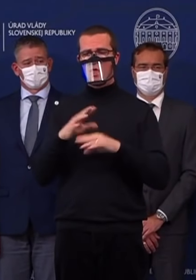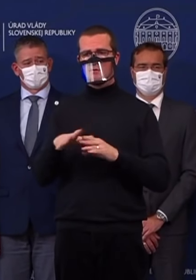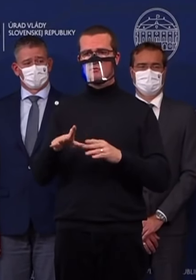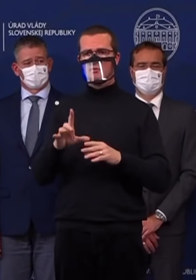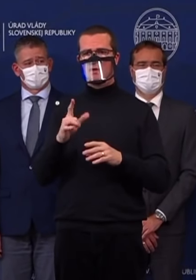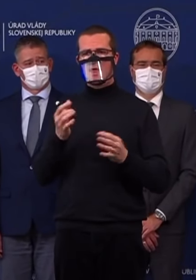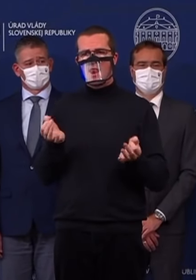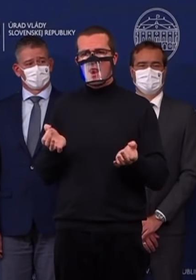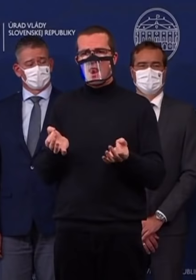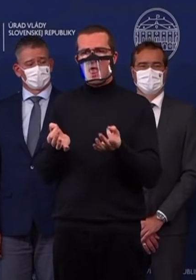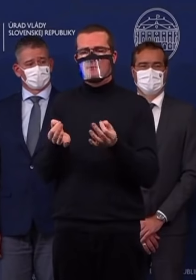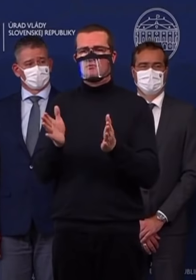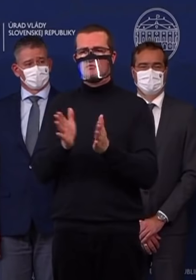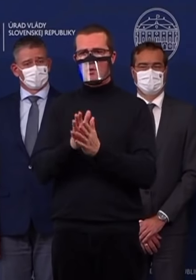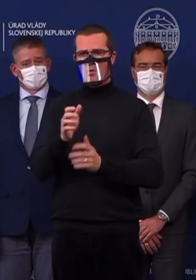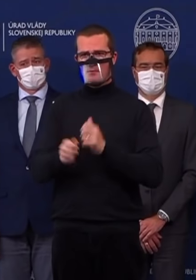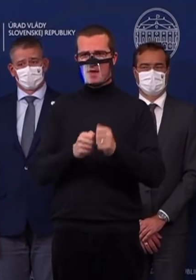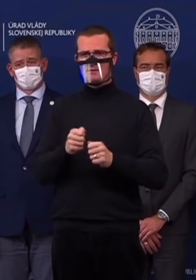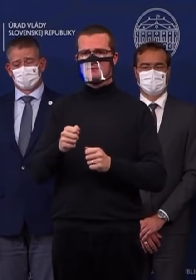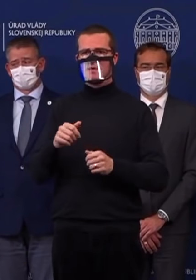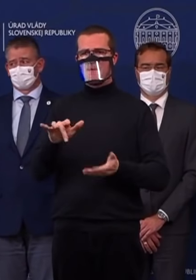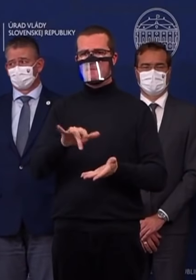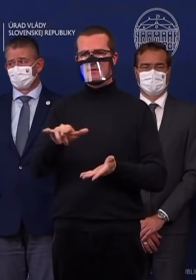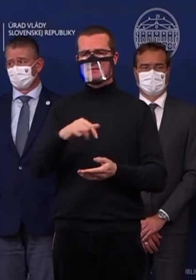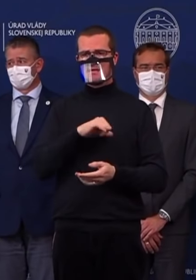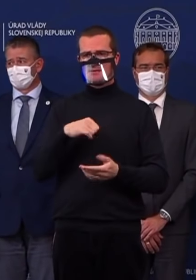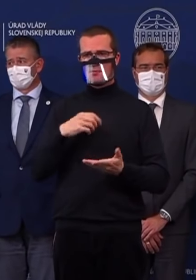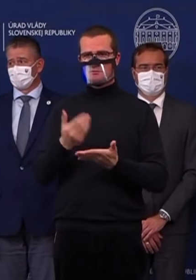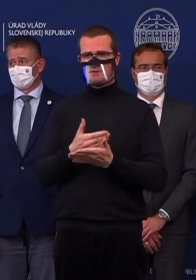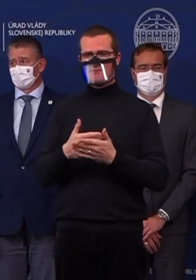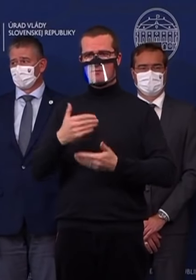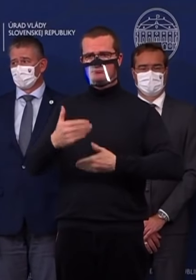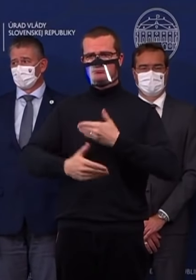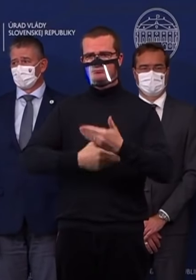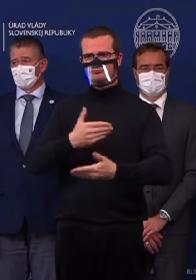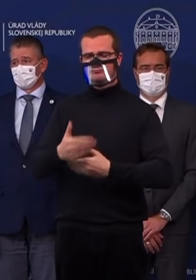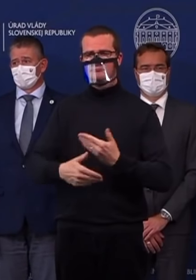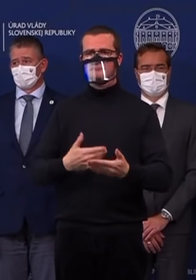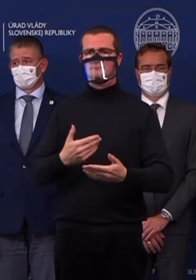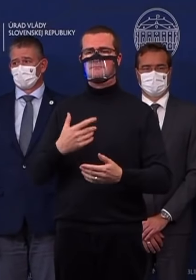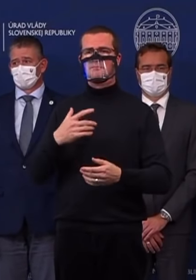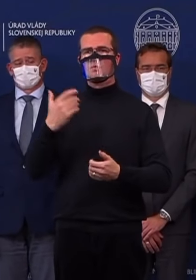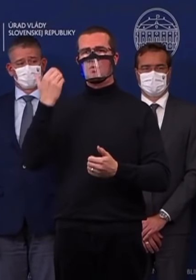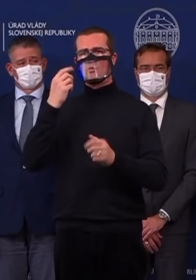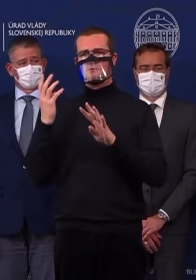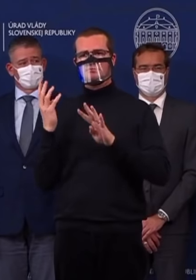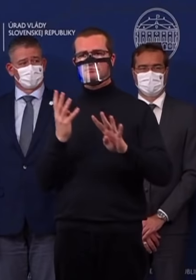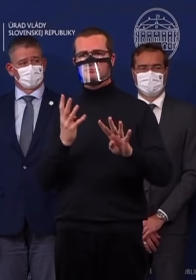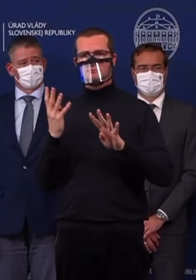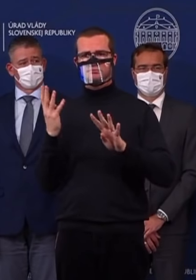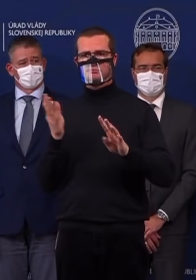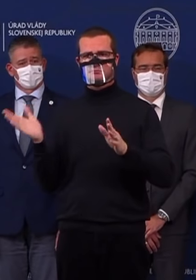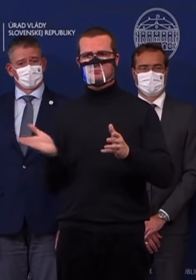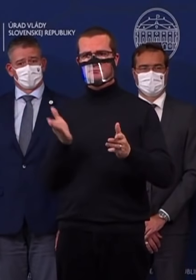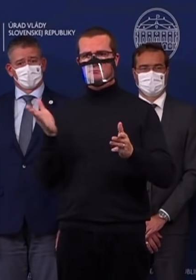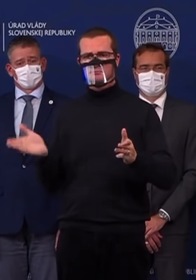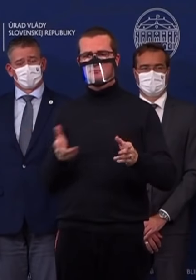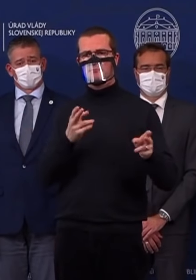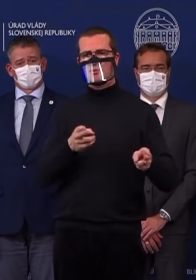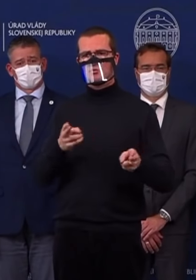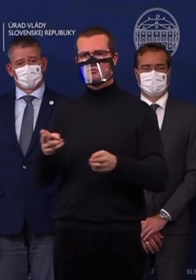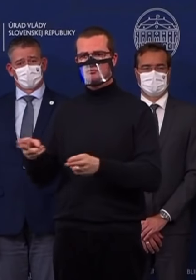sprecizovali spoluprácu s miestnou samosprávou a zabezpečili plynulý tok obyvateľstva na jednotlivé odberné miesta, tak aby